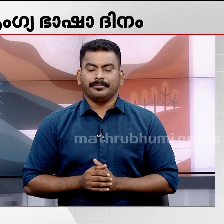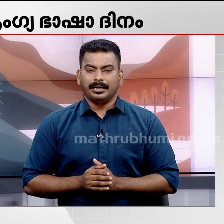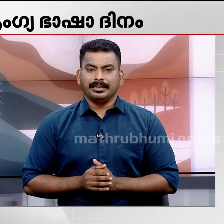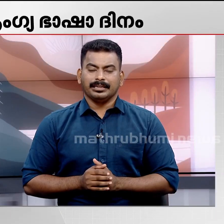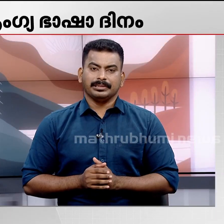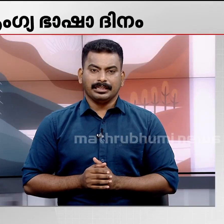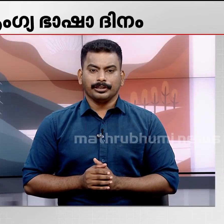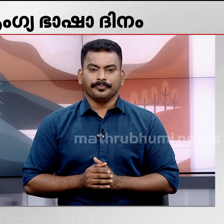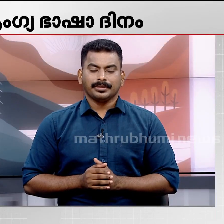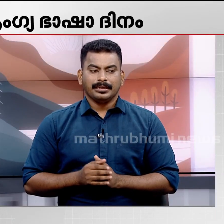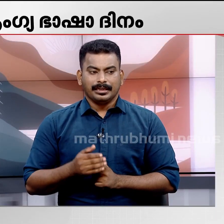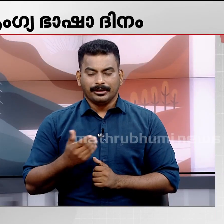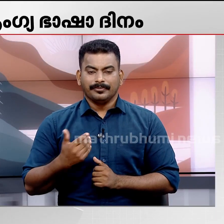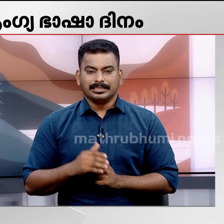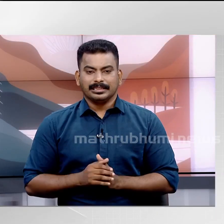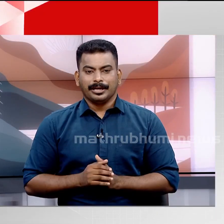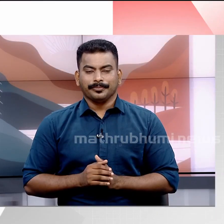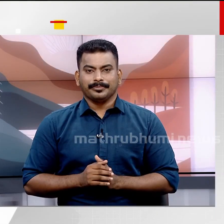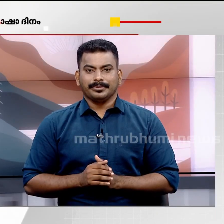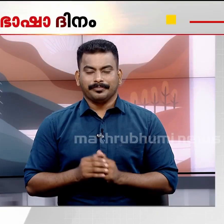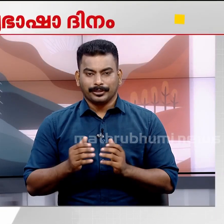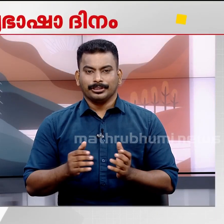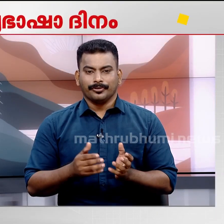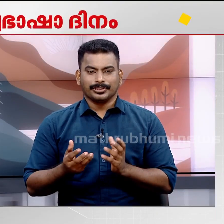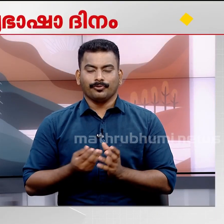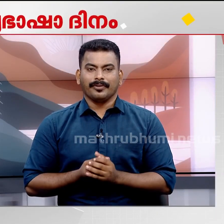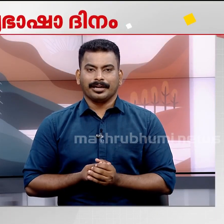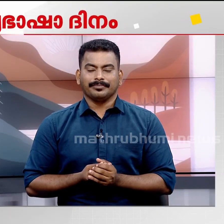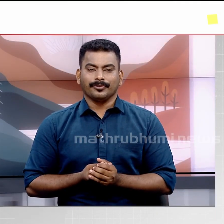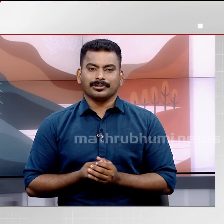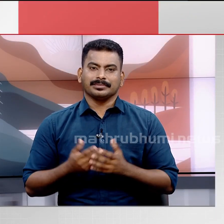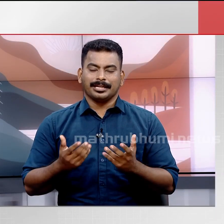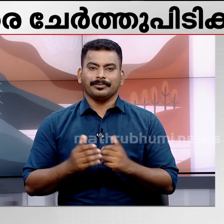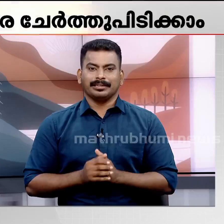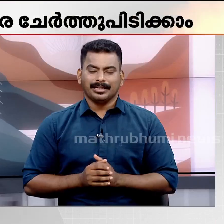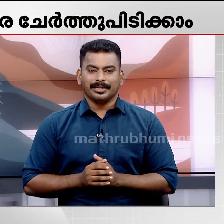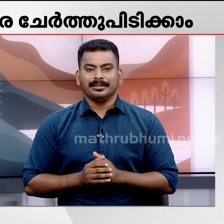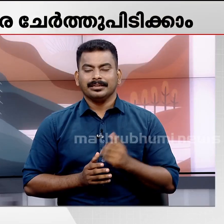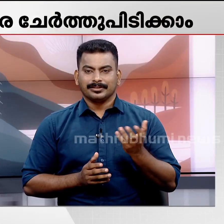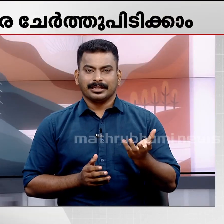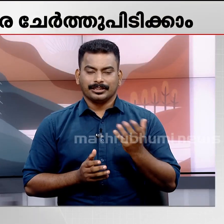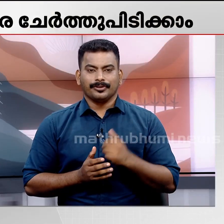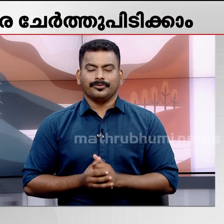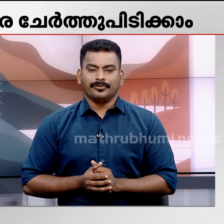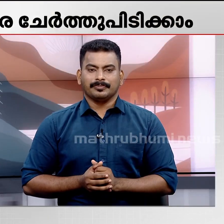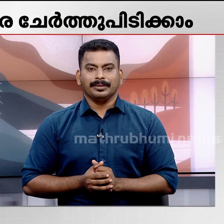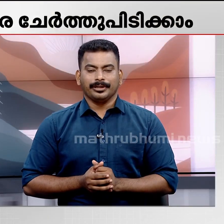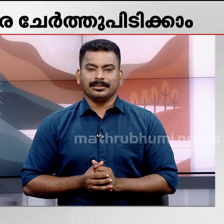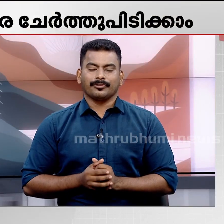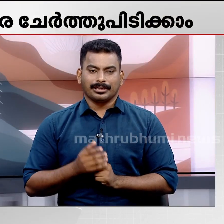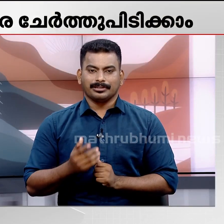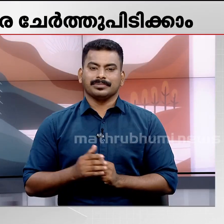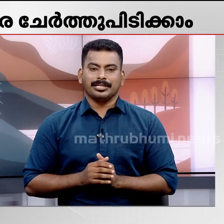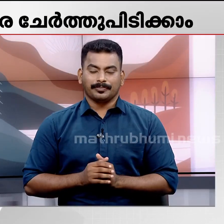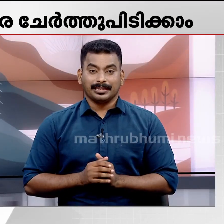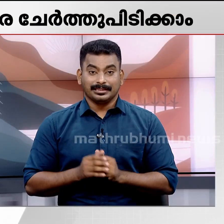അയാളുടെ ഭാര്യ ഗർഭം ധരിക്കുകയും എന്നോട് വിളിച്ച് ഈ കാര്യം പറഞ്ഞു, നിങ്ങളൊരു ദിവസം കൂടെ വരണം, ഡോക്ടറോട് സംസാരിക്കാമെന്ന് പറഞ്ഞിട്ട് ഞാനിവിടെ ട്രിവാൻഡ്രത്തിലുള്ളൊരു ഹോസ്പിറ്റലിൽ പോയി